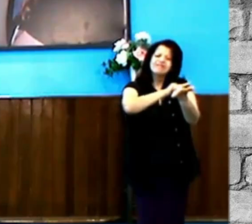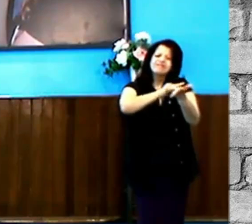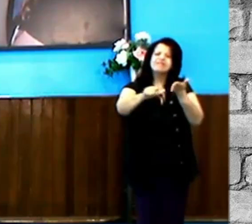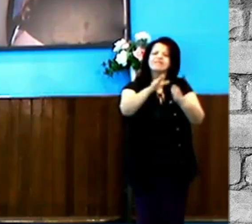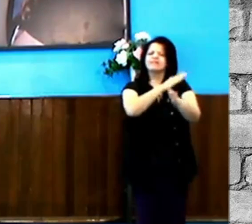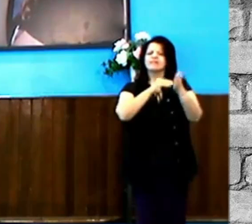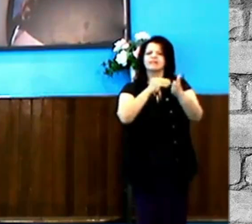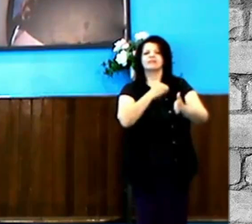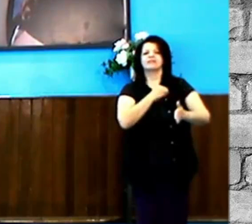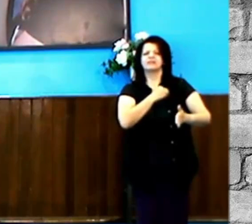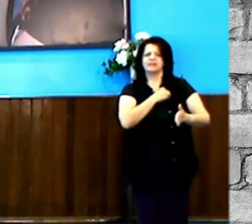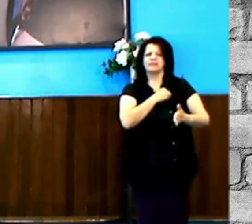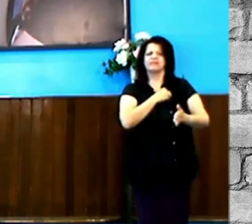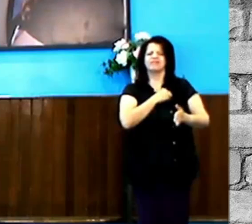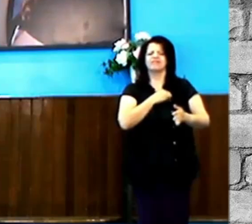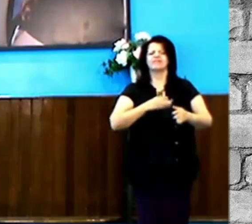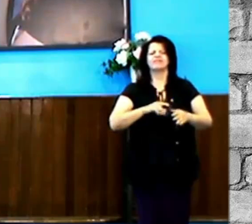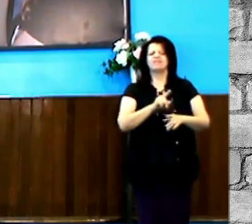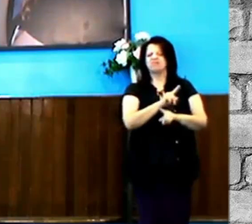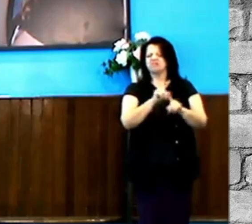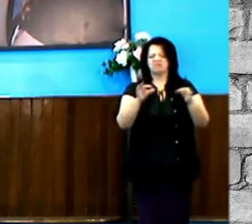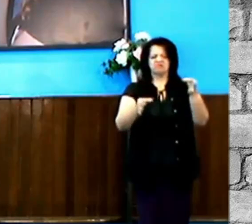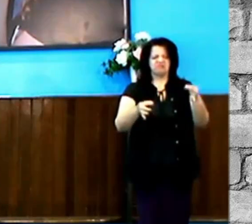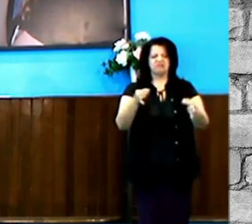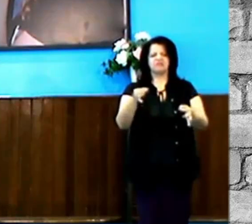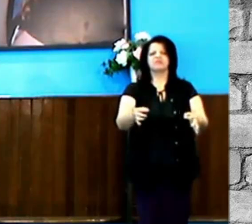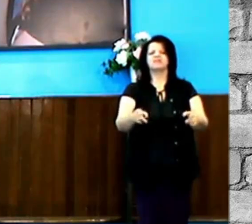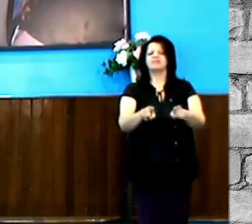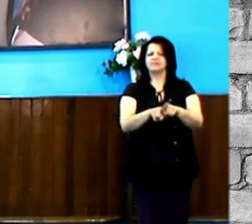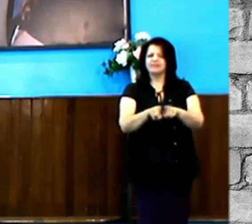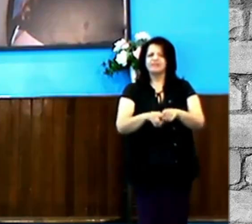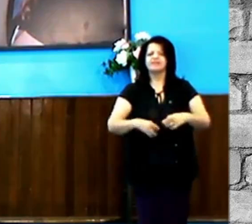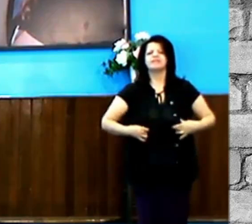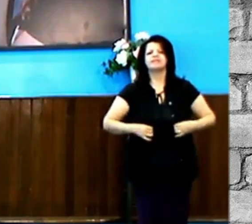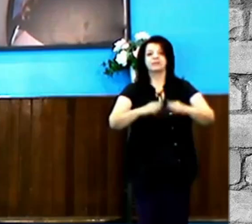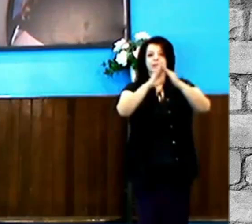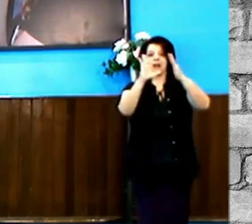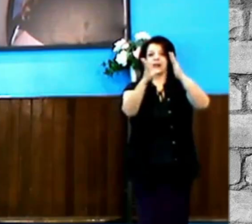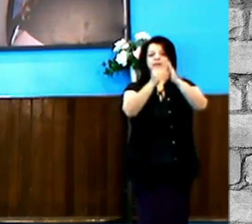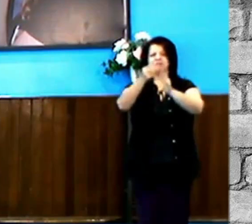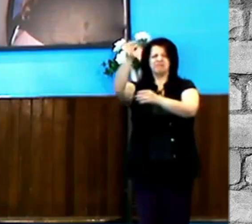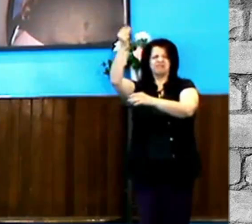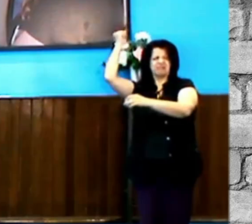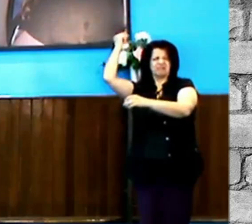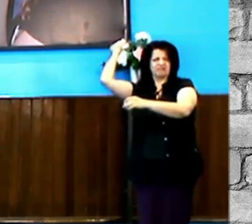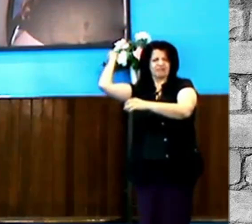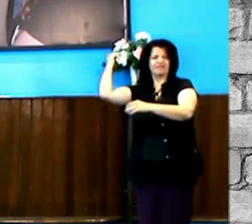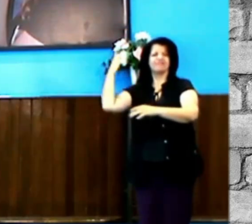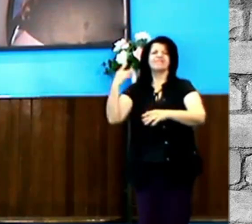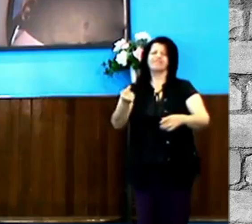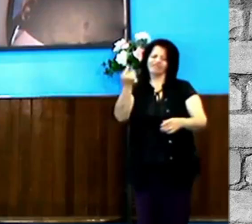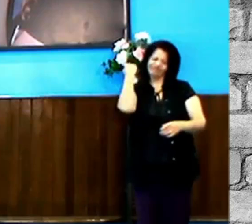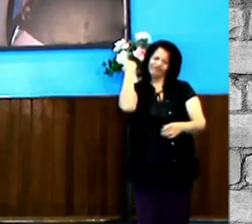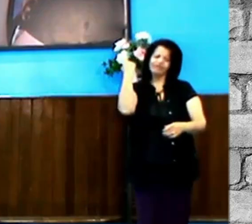injustiça. Nas igrejas do passado, especialmente aquelas que vêm de tradição reformada, o que acontecia